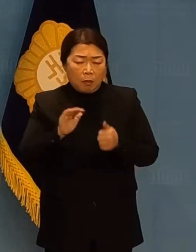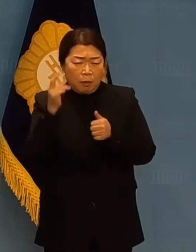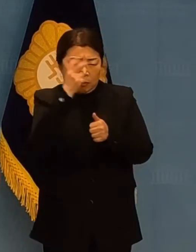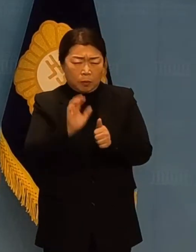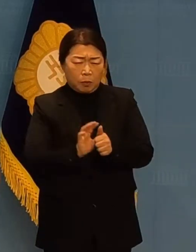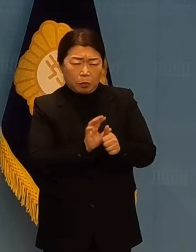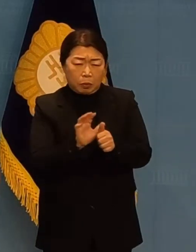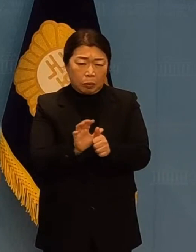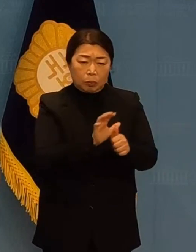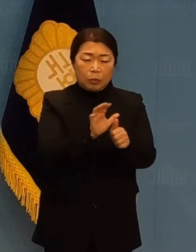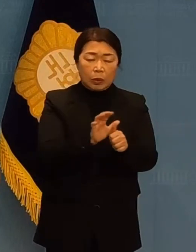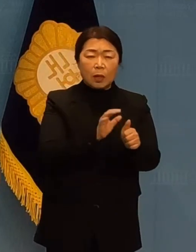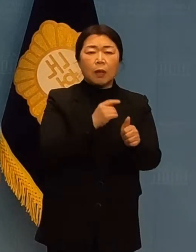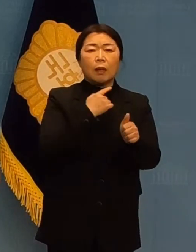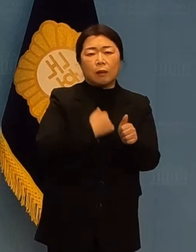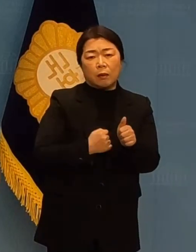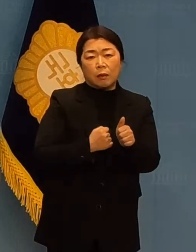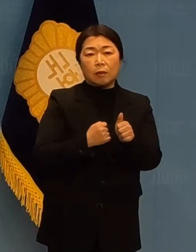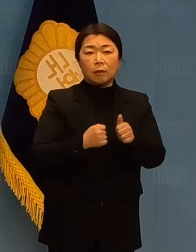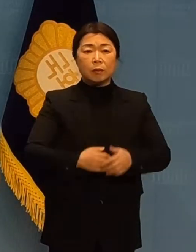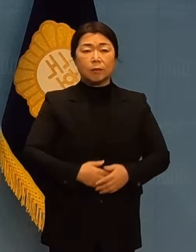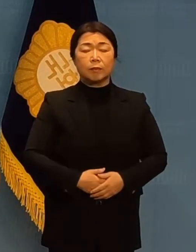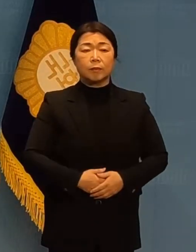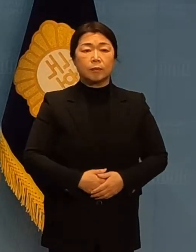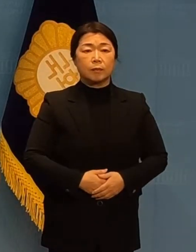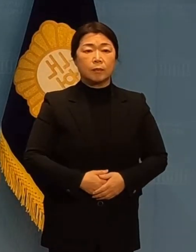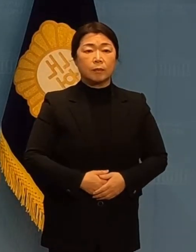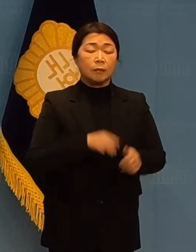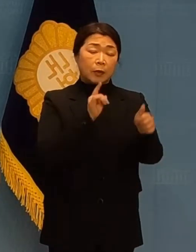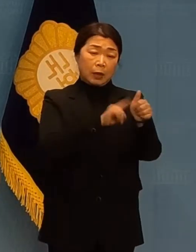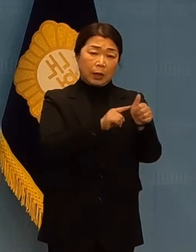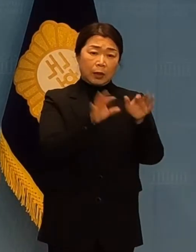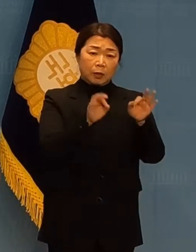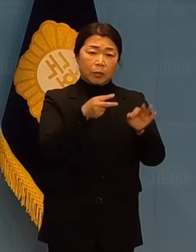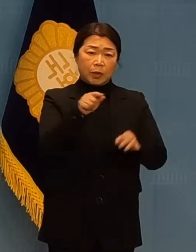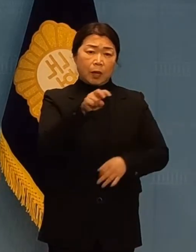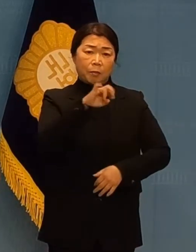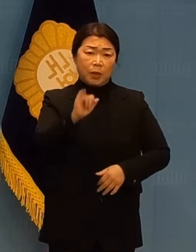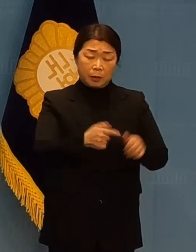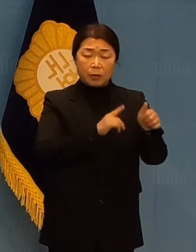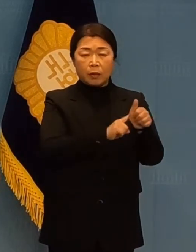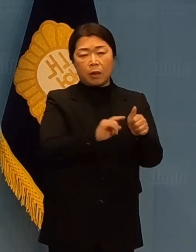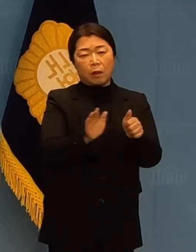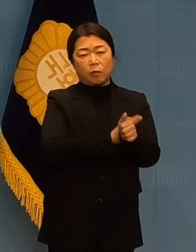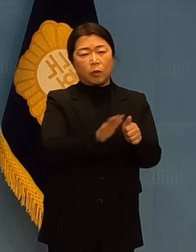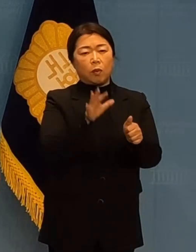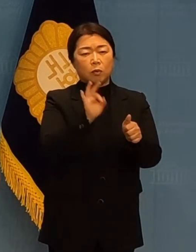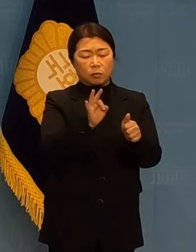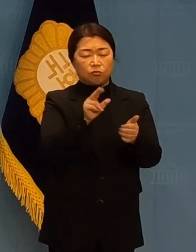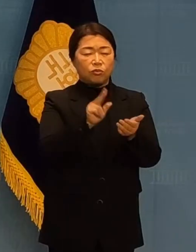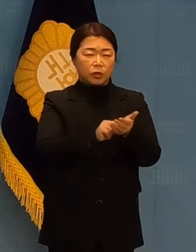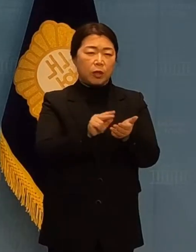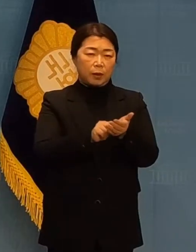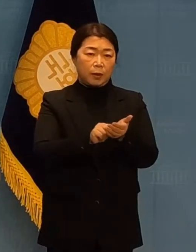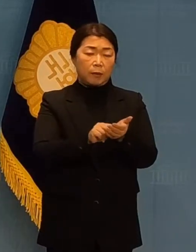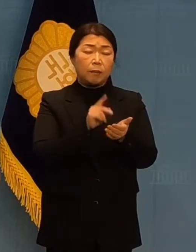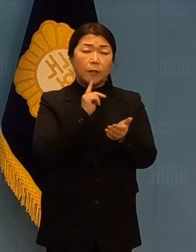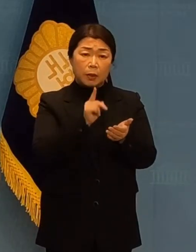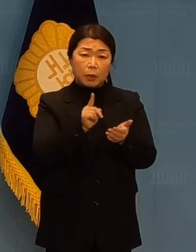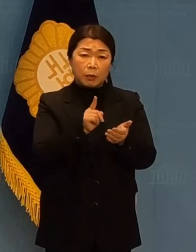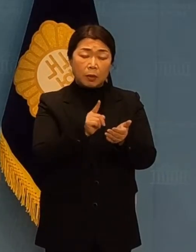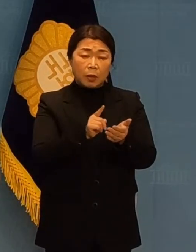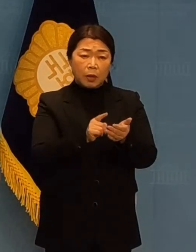것입니다. 이 김상민은 법률적 판단보다는 위로금 등 금전적 문제를 언급하며